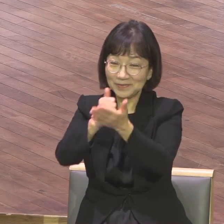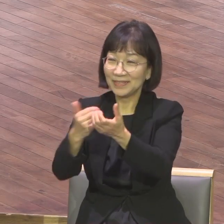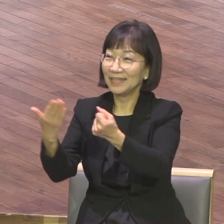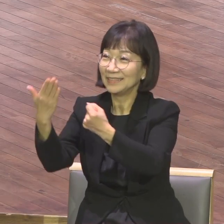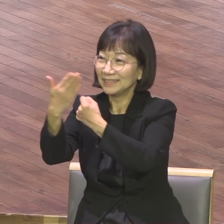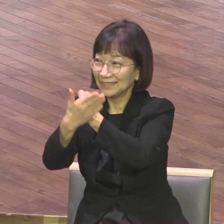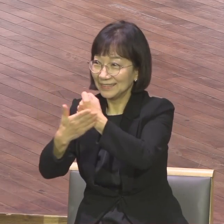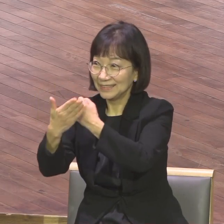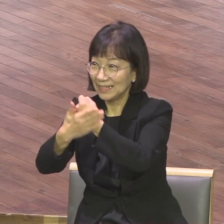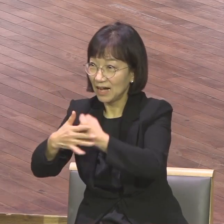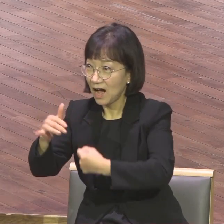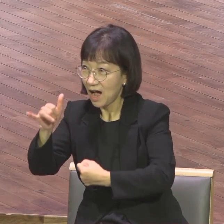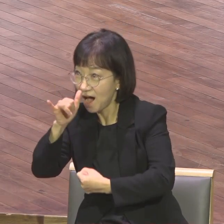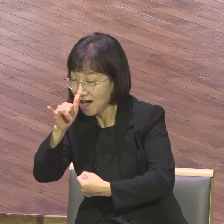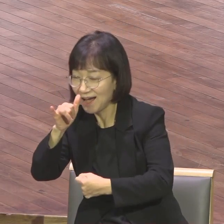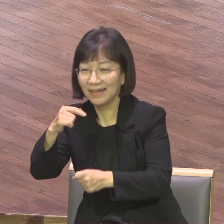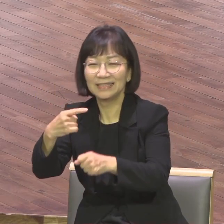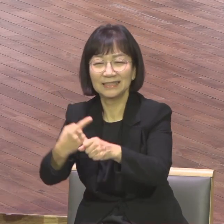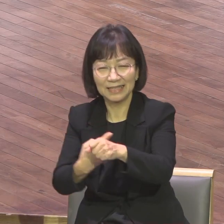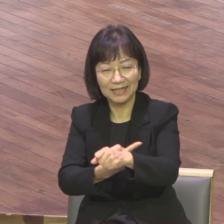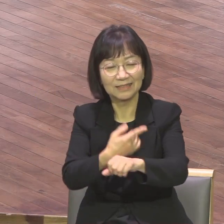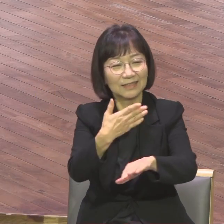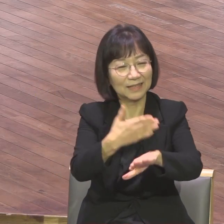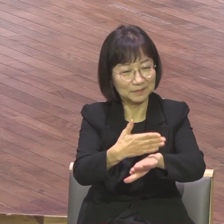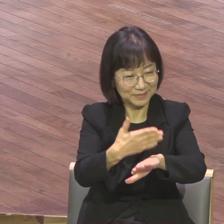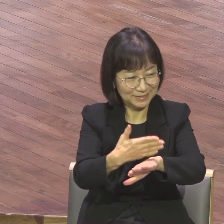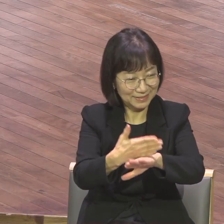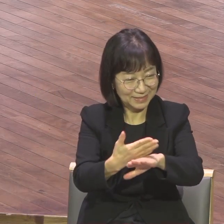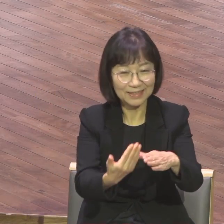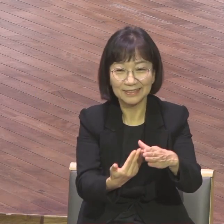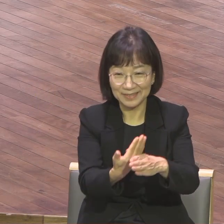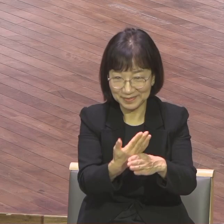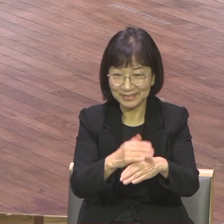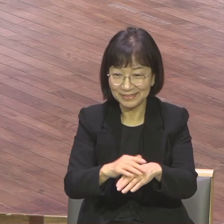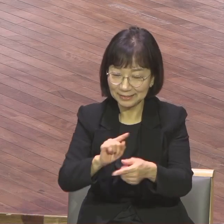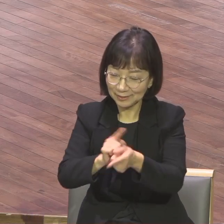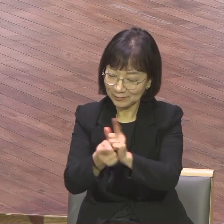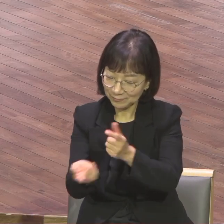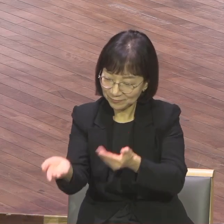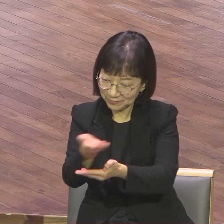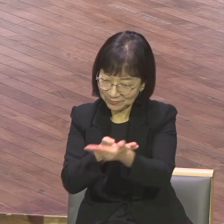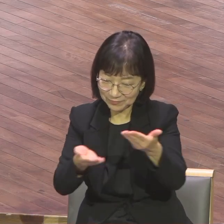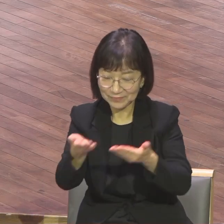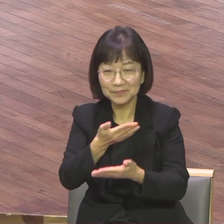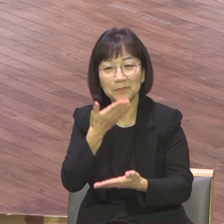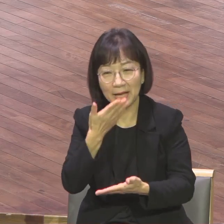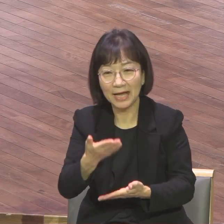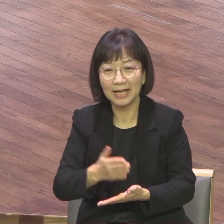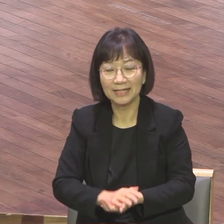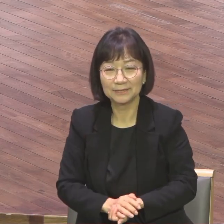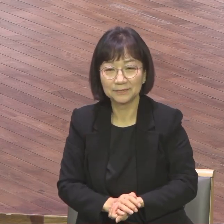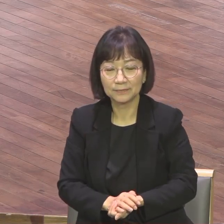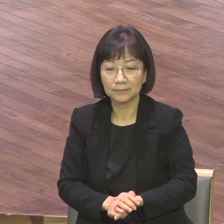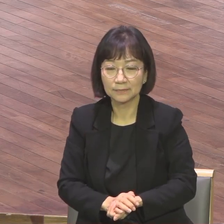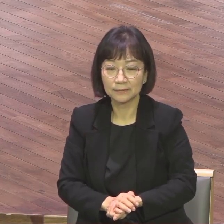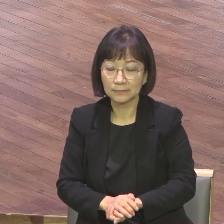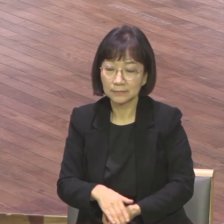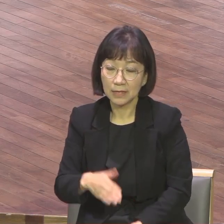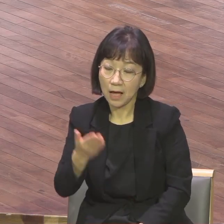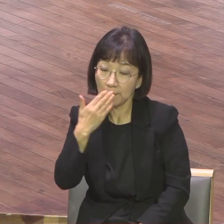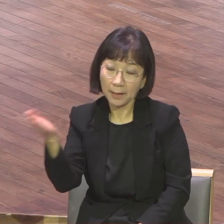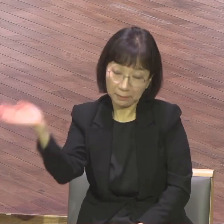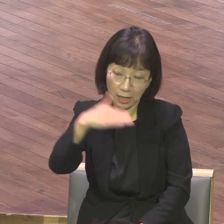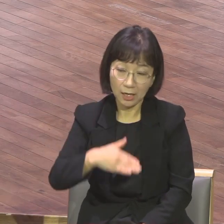받아야 포럼이 되고, 은혜를 받아야 성경적인 교제가 되지. 뭐, 밥 한 그릇 뭐 교제입니까?